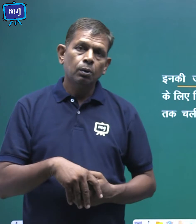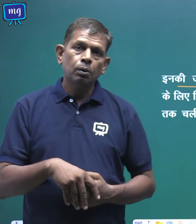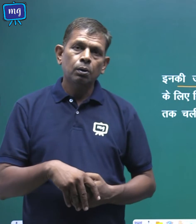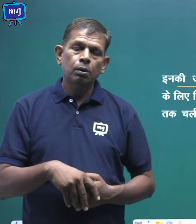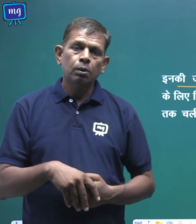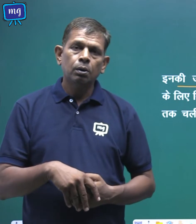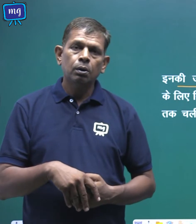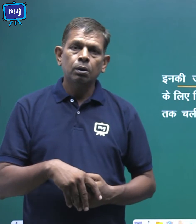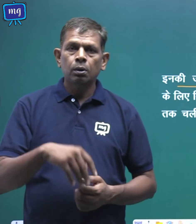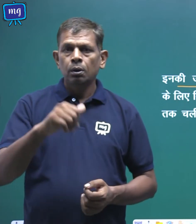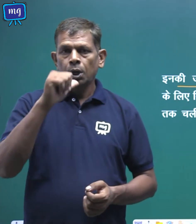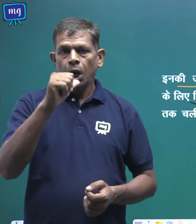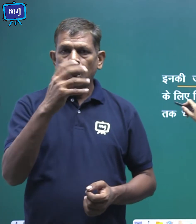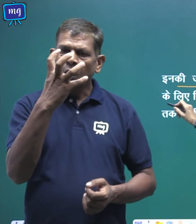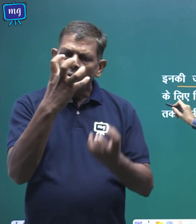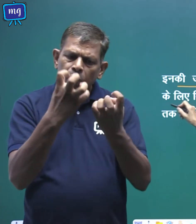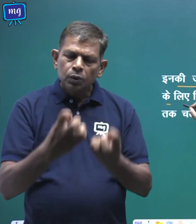जल अवशोषण के लिए